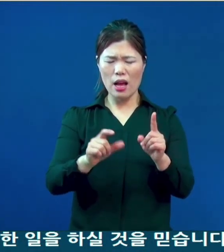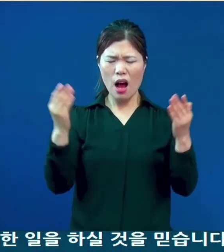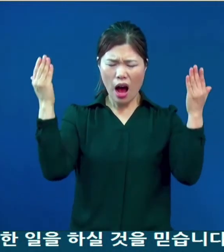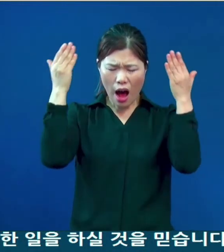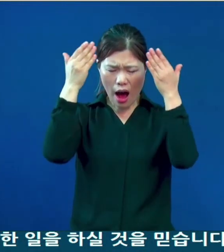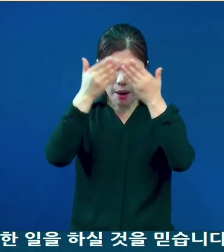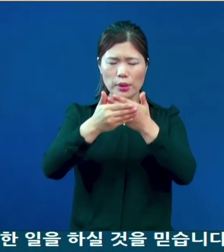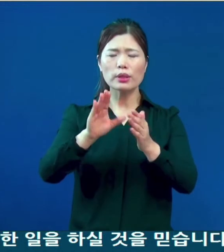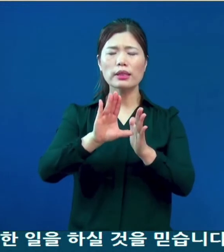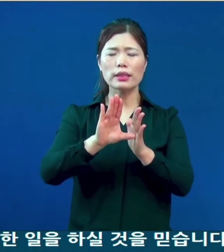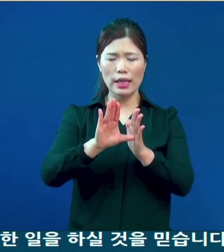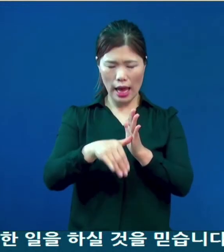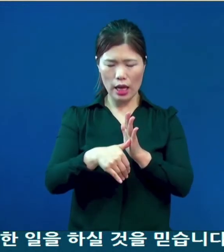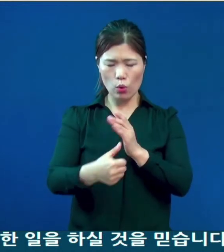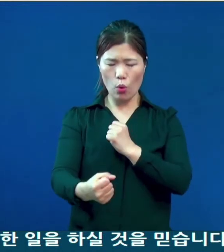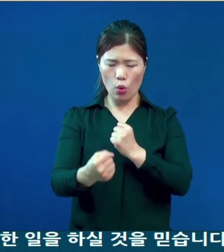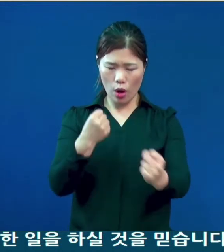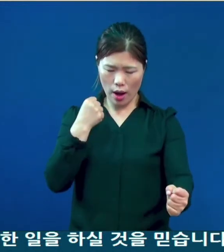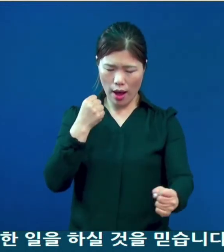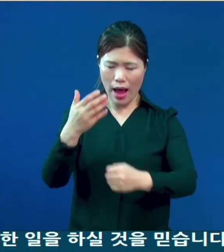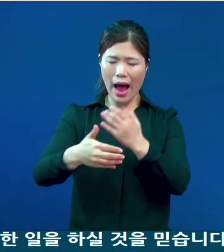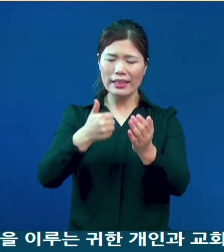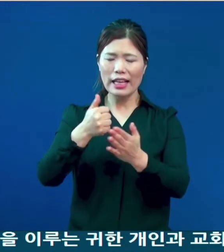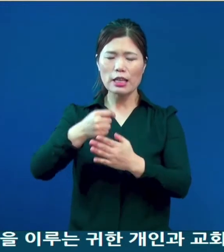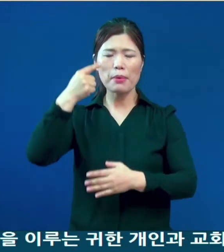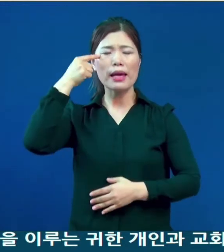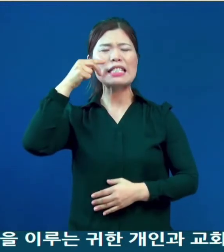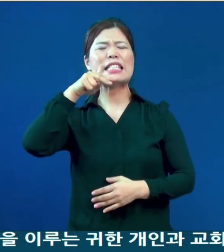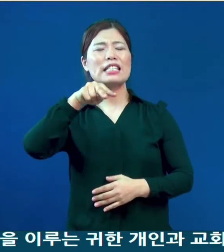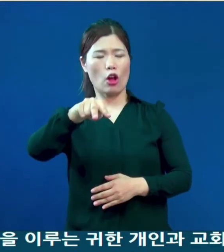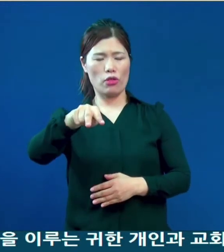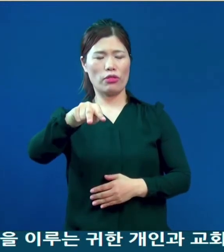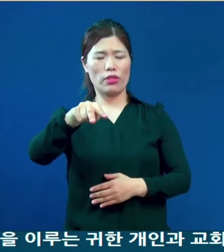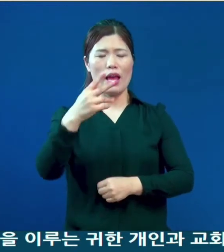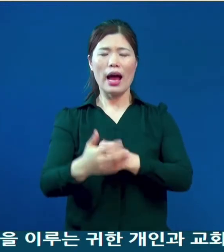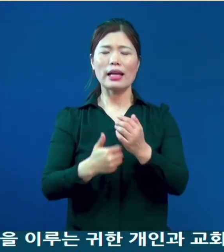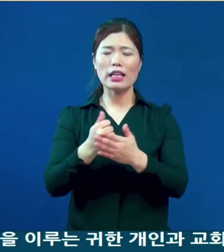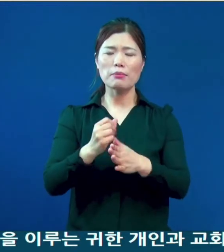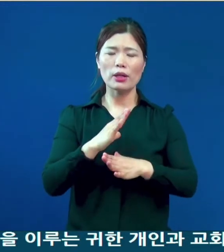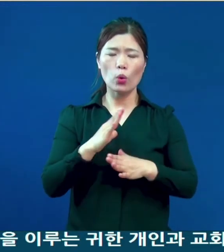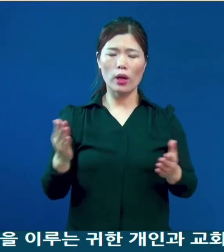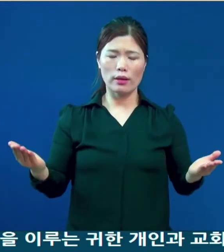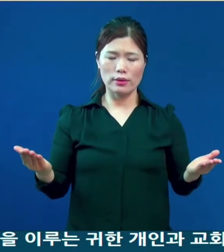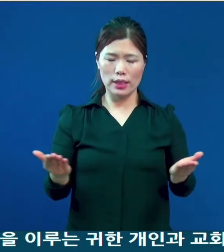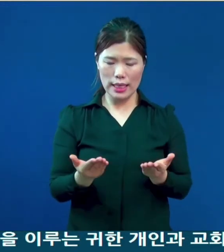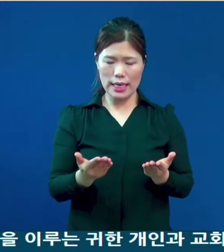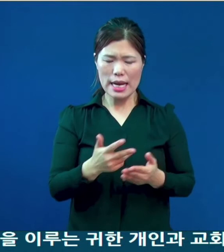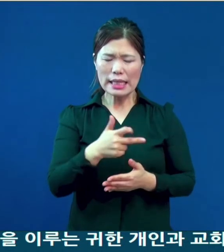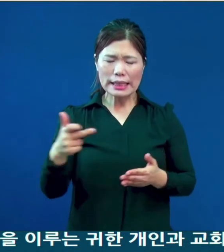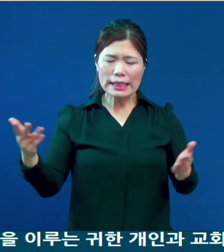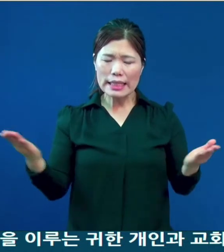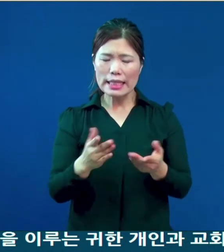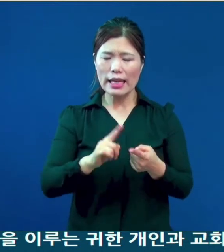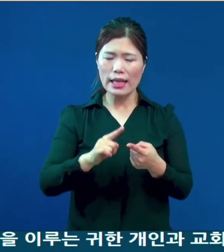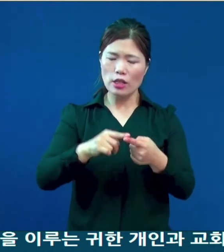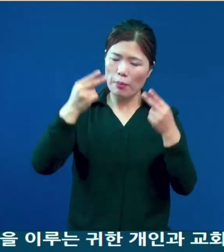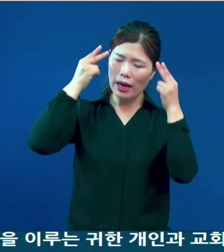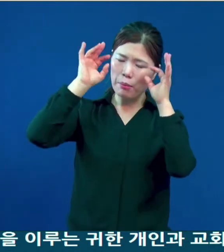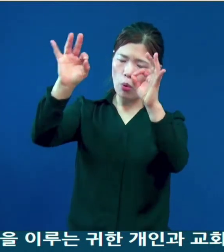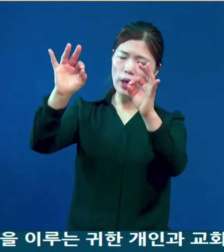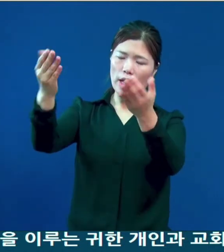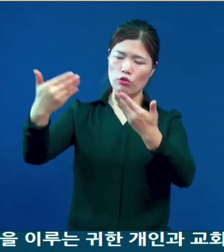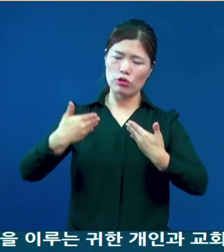시대 가운데서도 하나님의 시선, 하나님의 놀라운 일들을, 큰 일을 바라보게 하시니